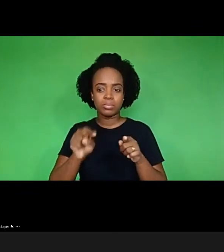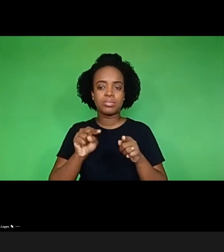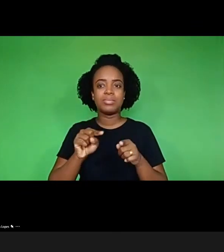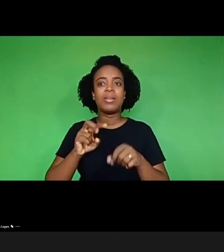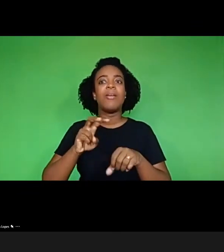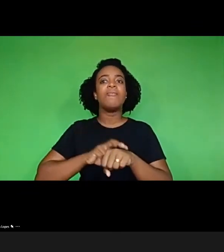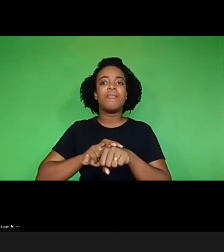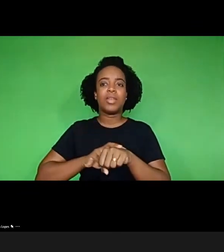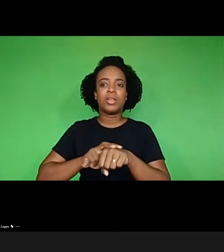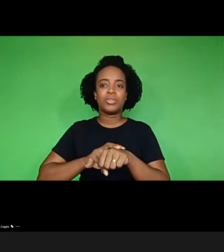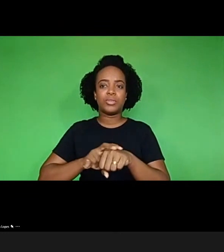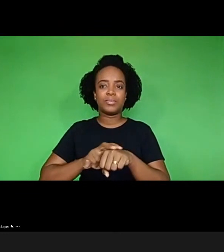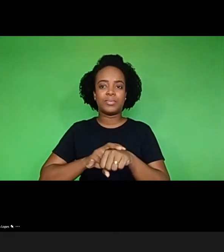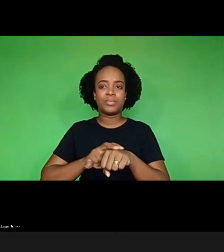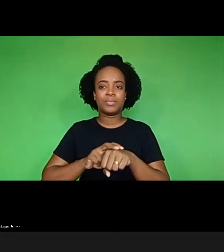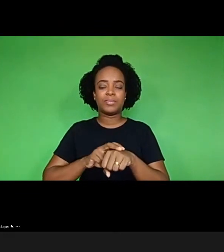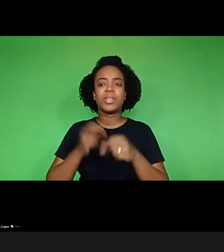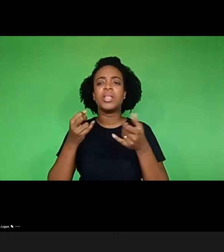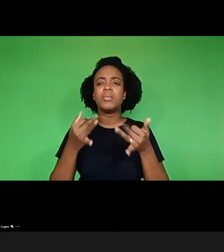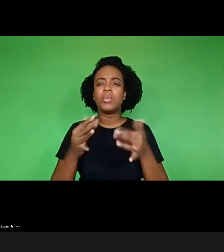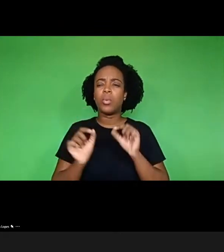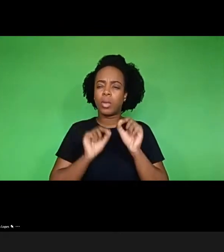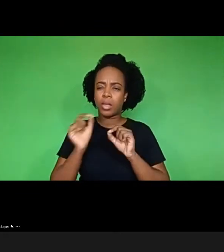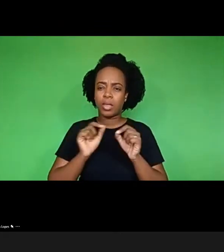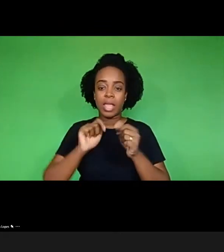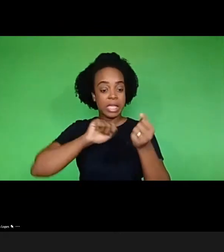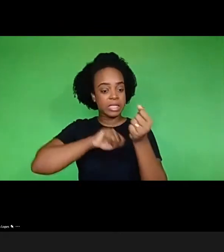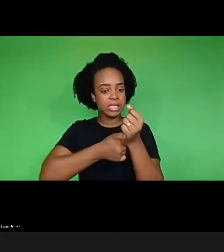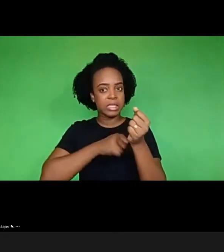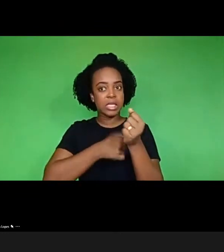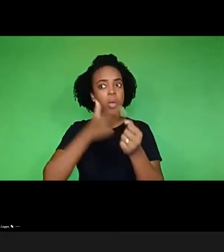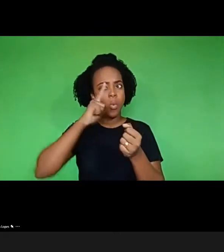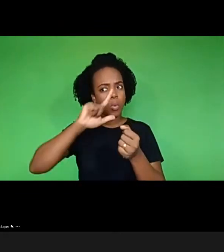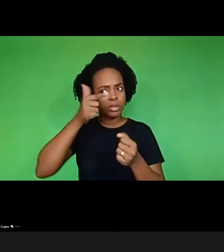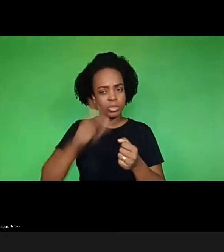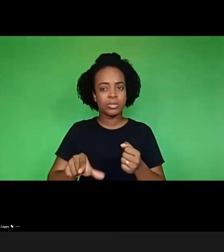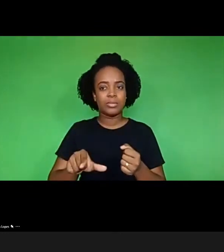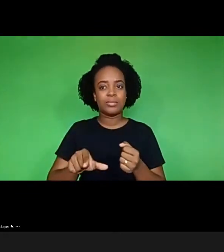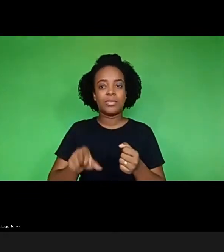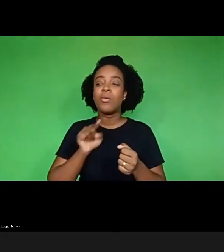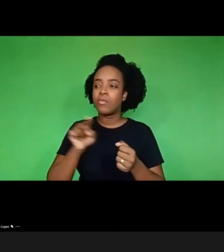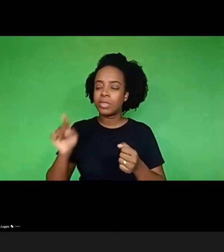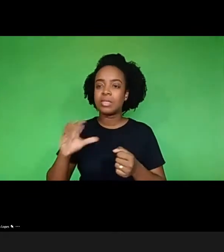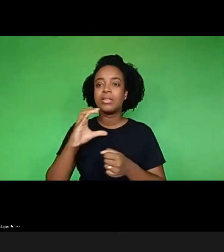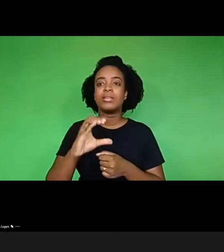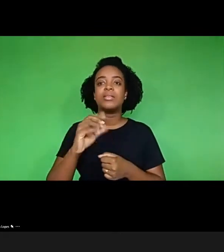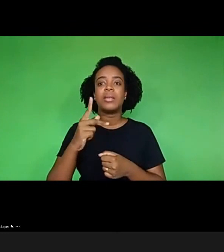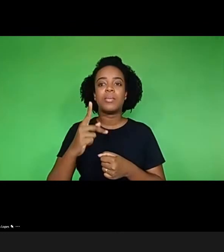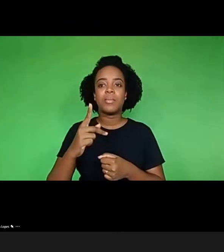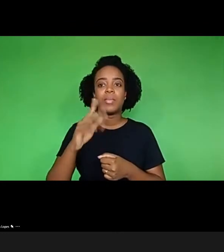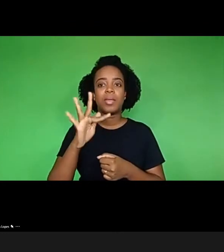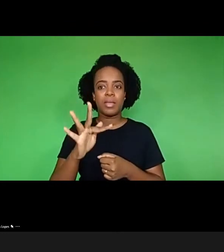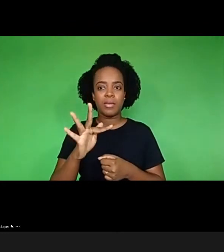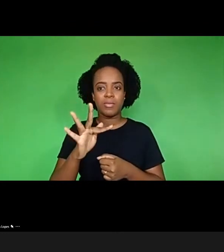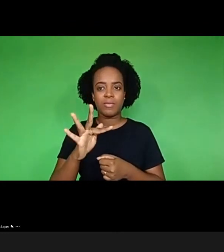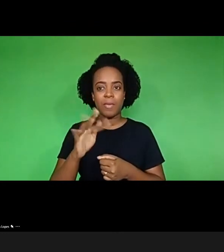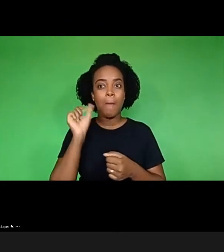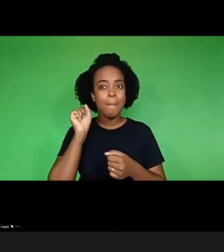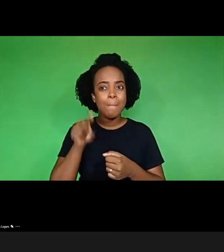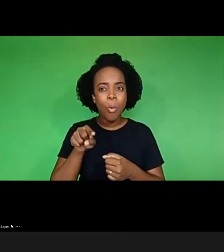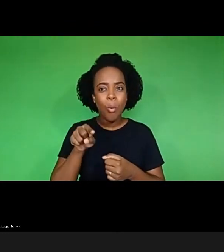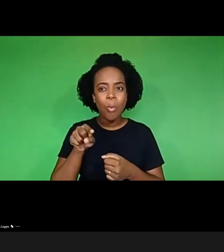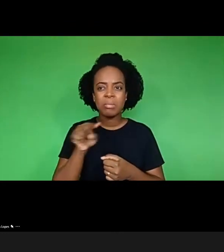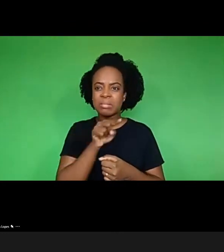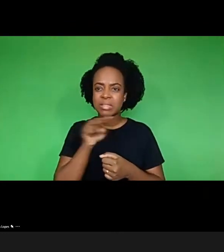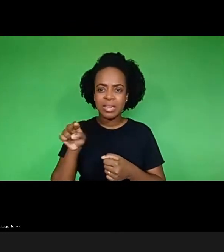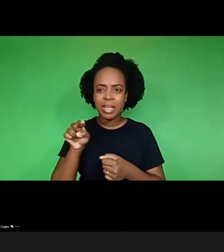vai ter que digitar o seu CPF sem o pontinho, sem o traço, só os números, digitar a sua matrícula. Caso você não tenha, você